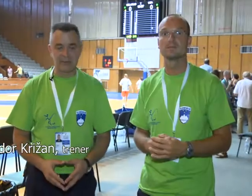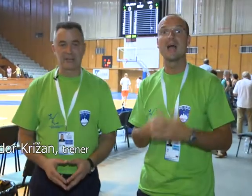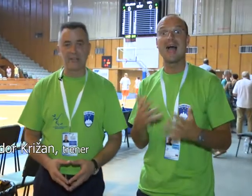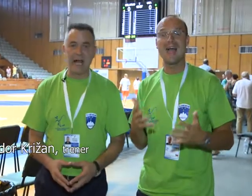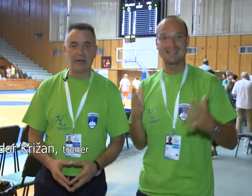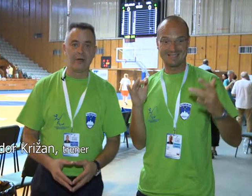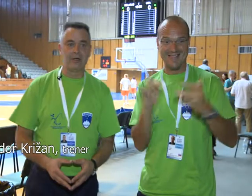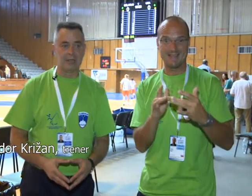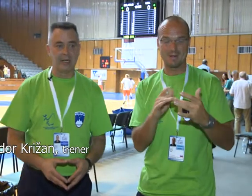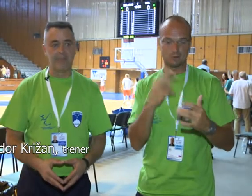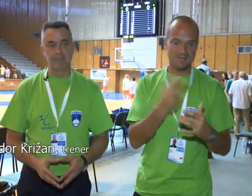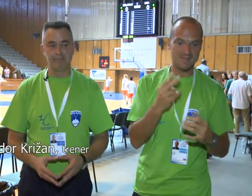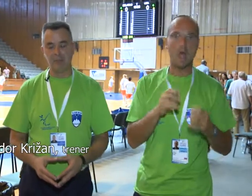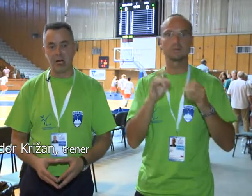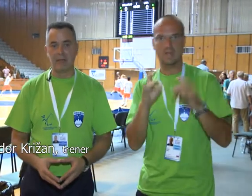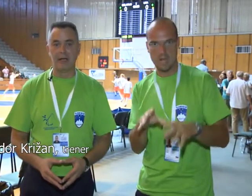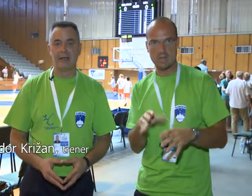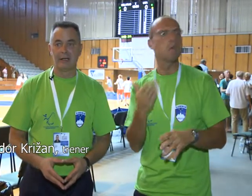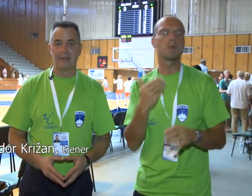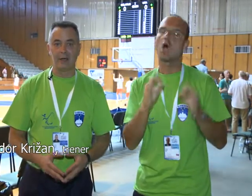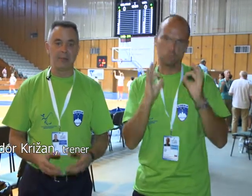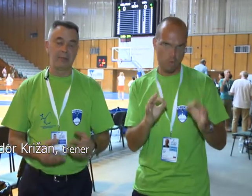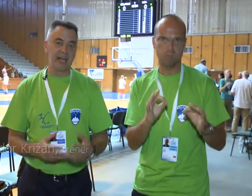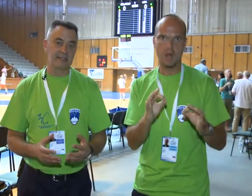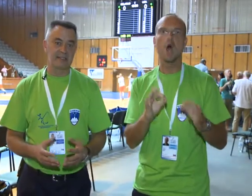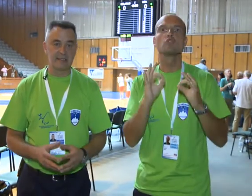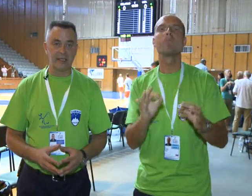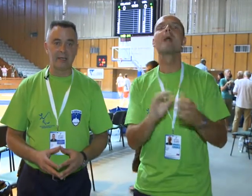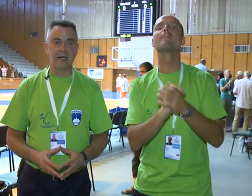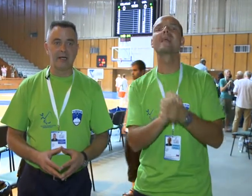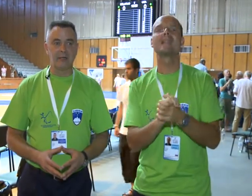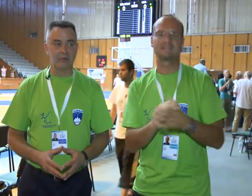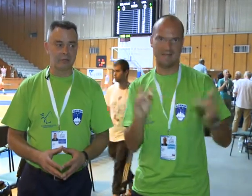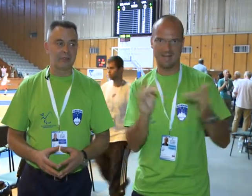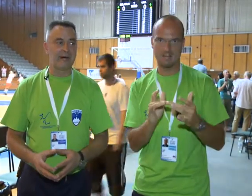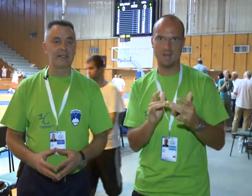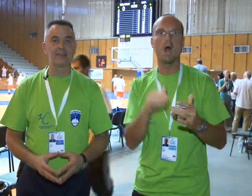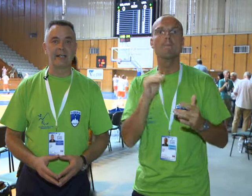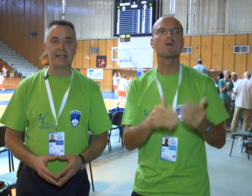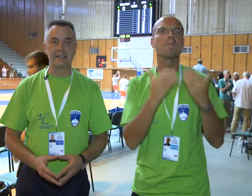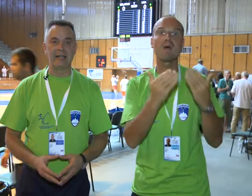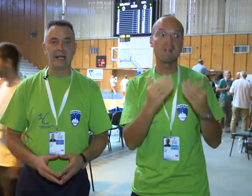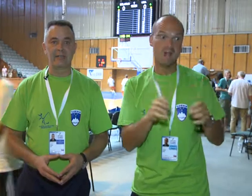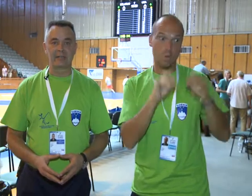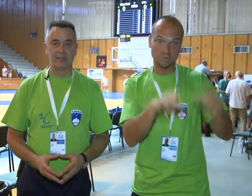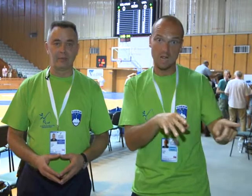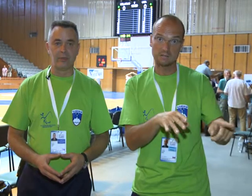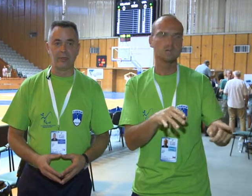z Avstralijo je bila dobra prijateljska tekma. Moram pohvaliti Avstralce, igrali so zelo borbeno